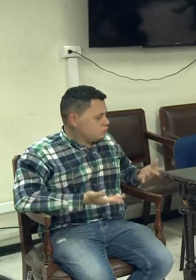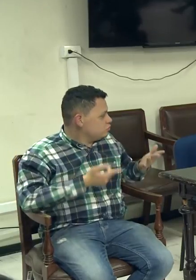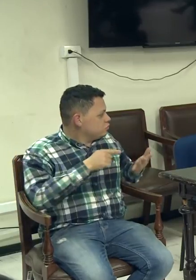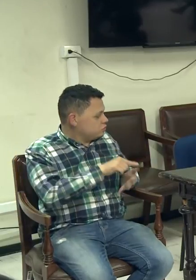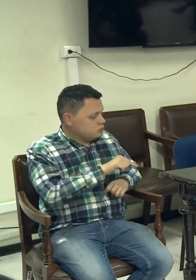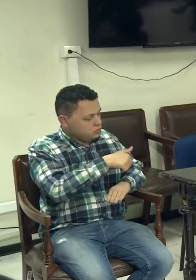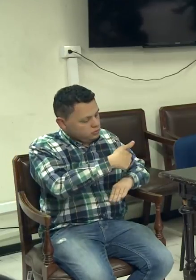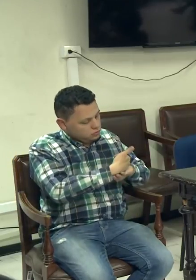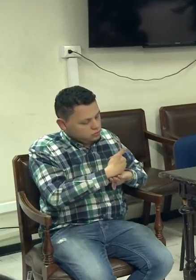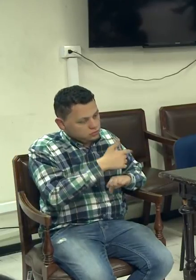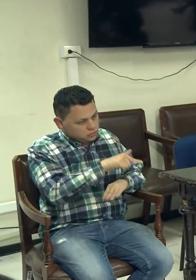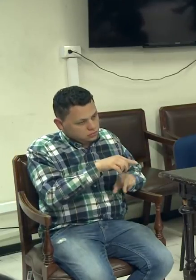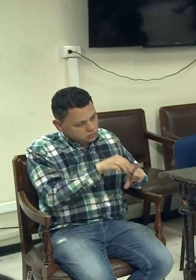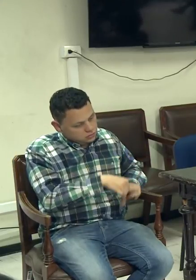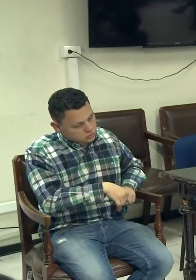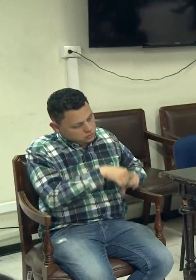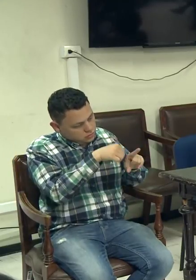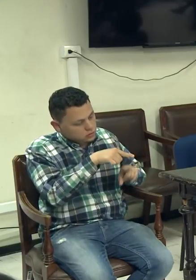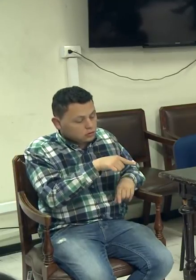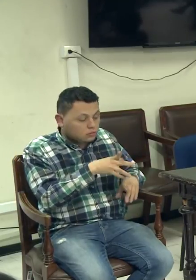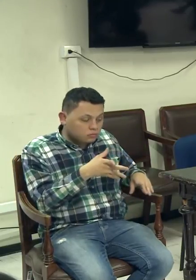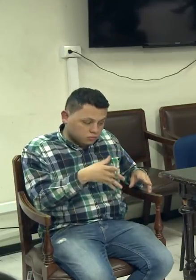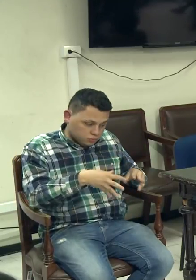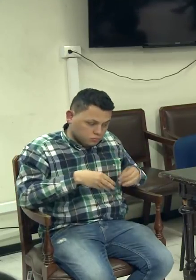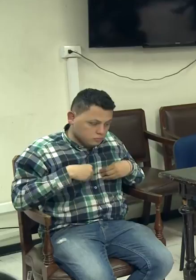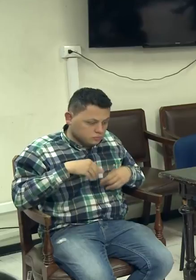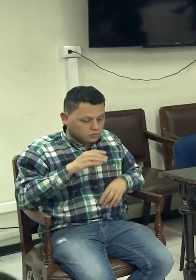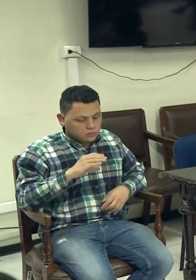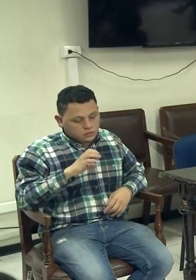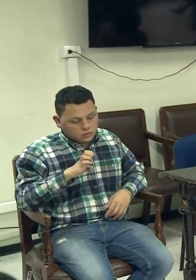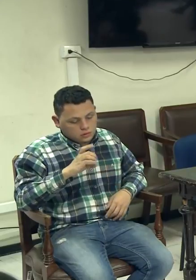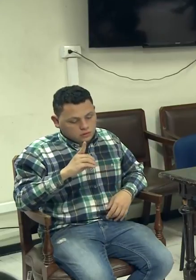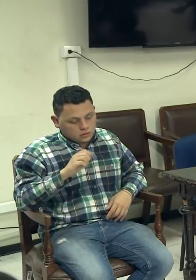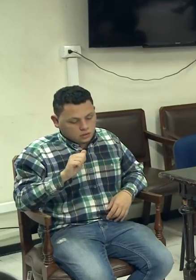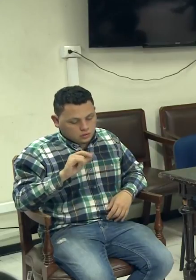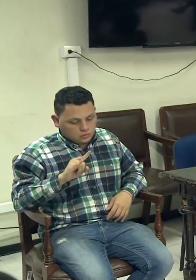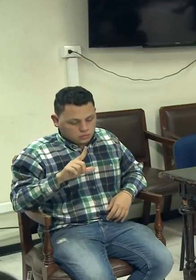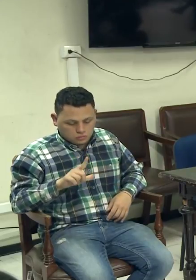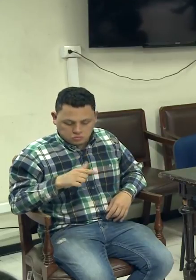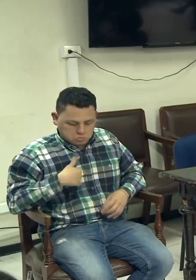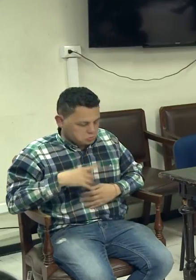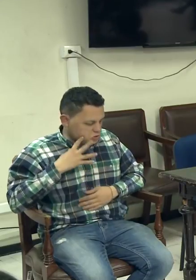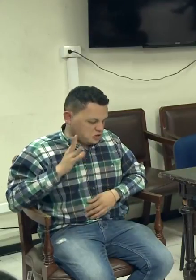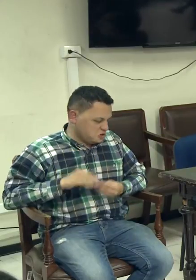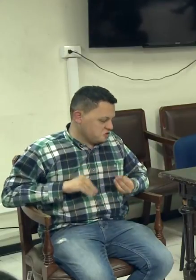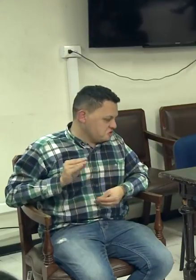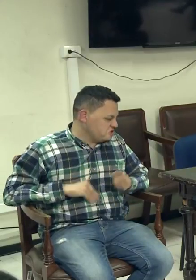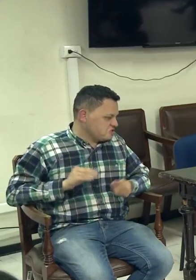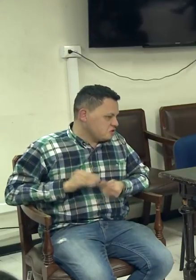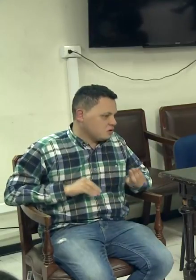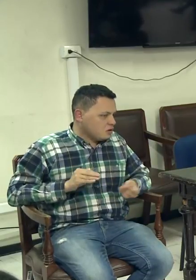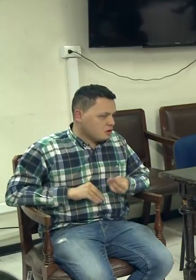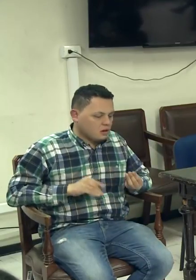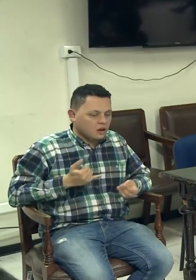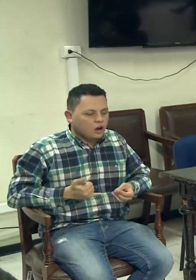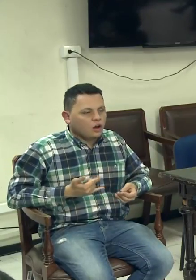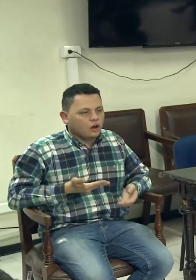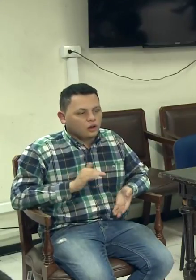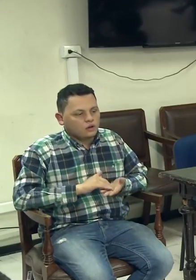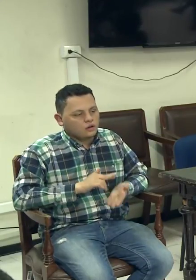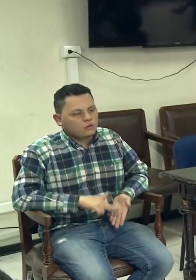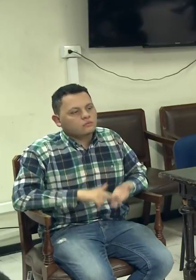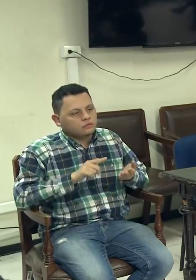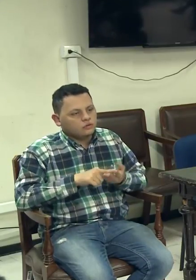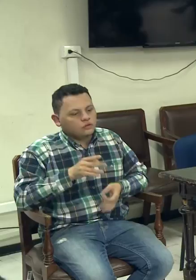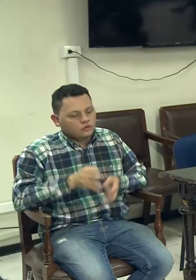al director de la maestría acogerse a la CEDAW, cosa que no quiso hacer. De hecho, ahora está reempezando un